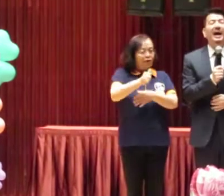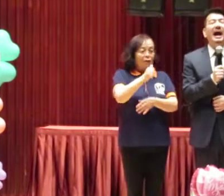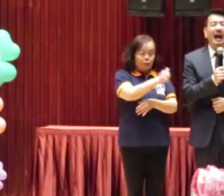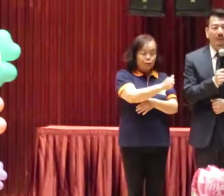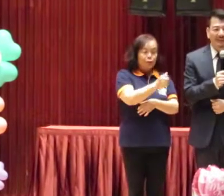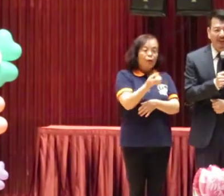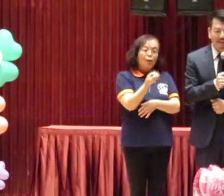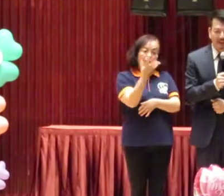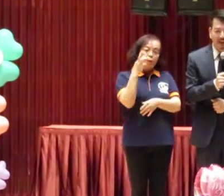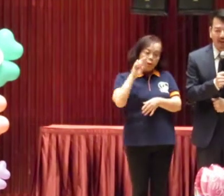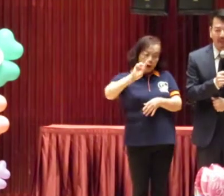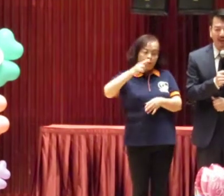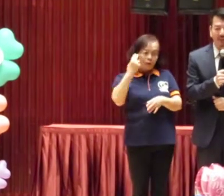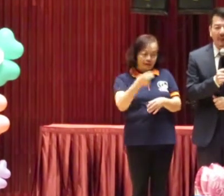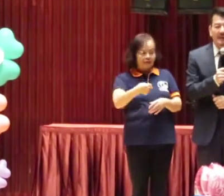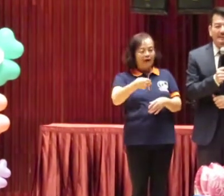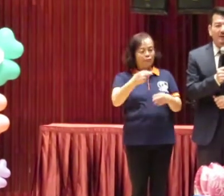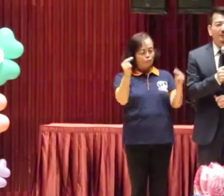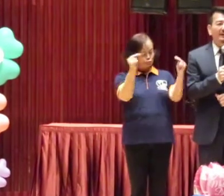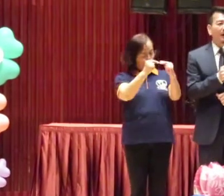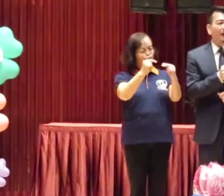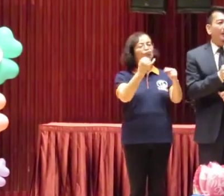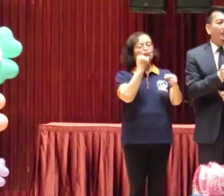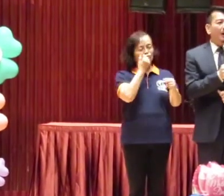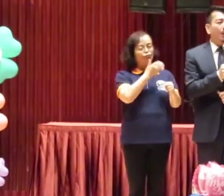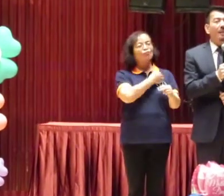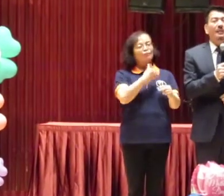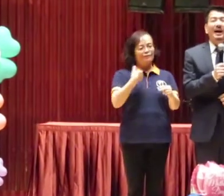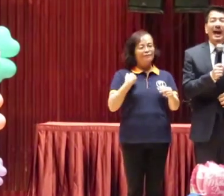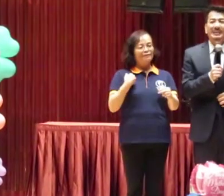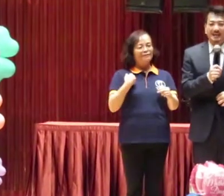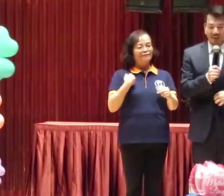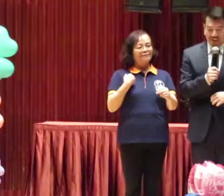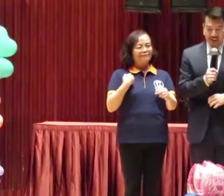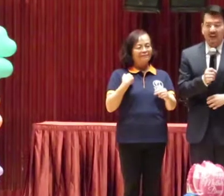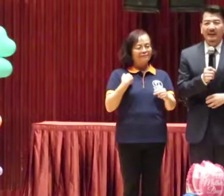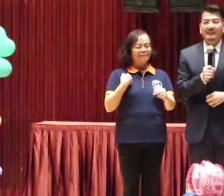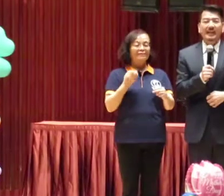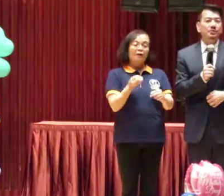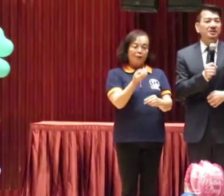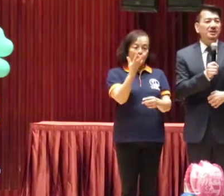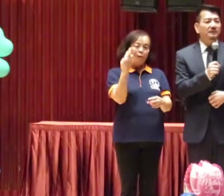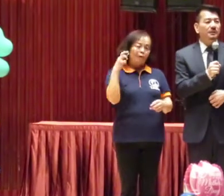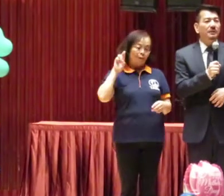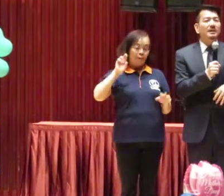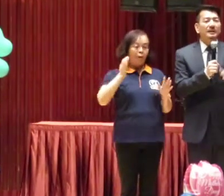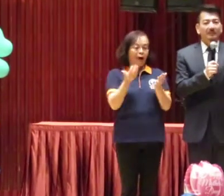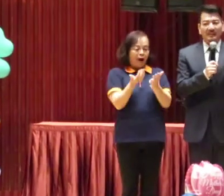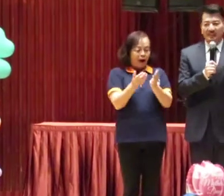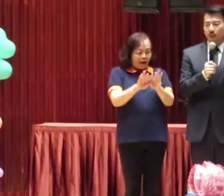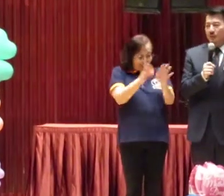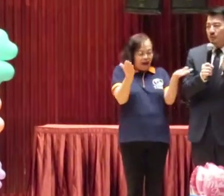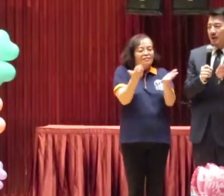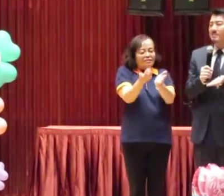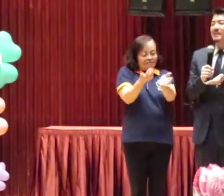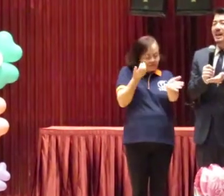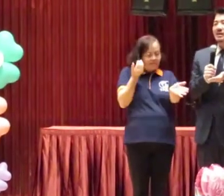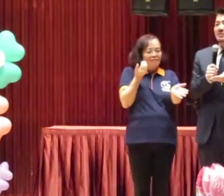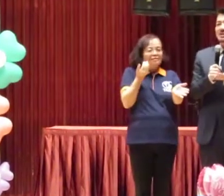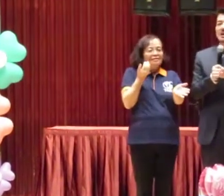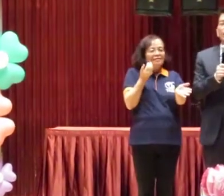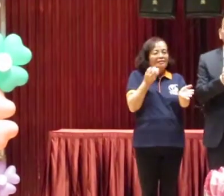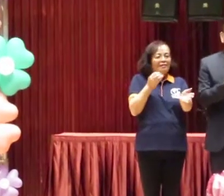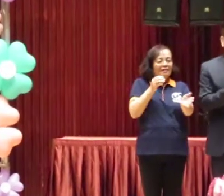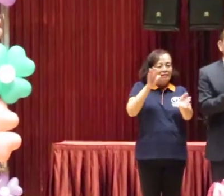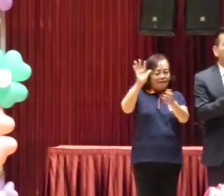博会场，还会再见到他们。在我们的花博要开展之前呢，台中市政府特别请过专门